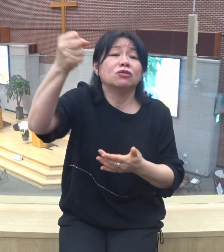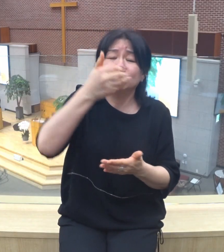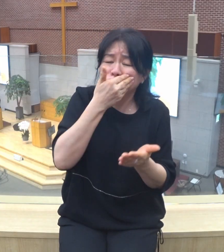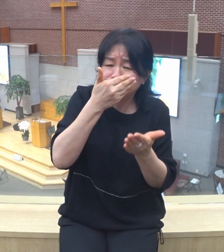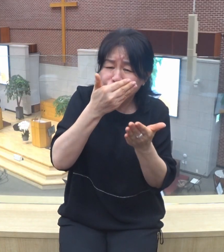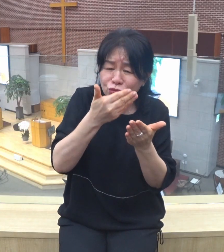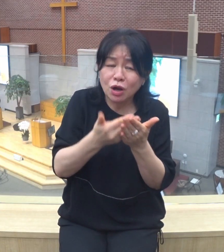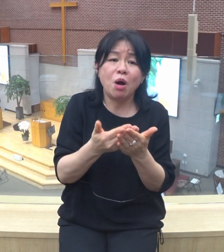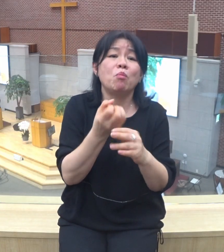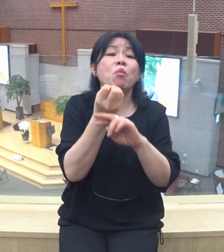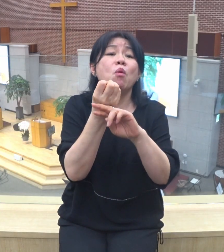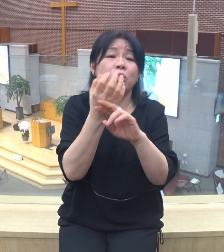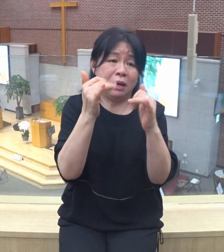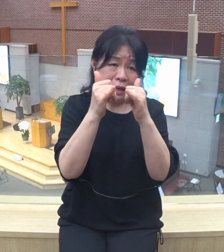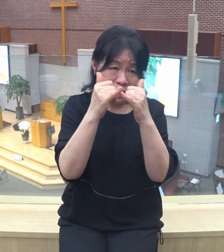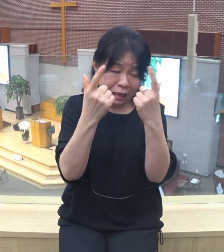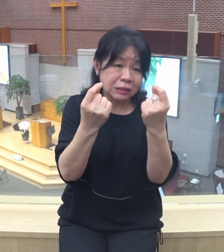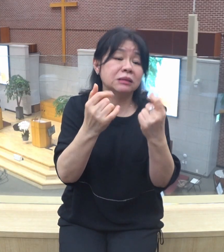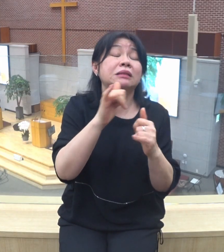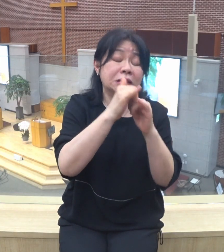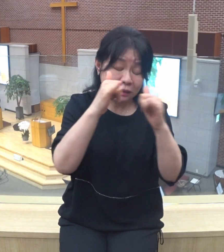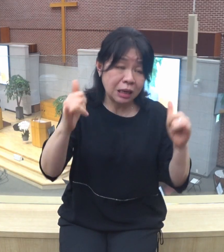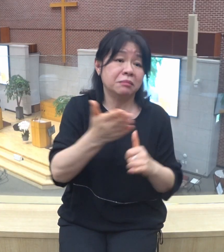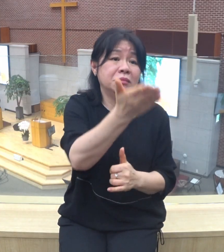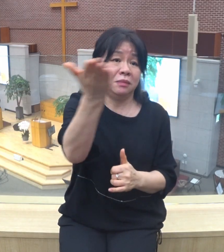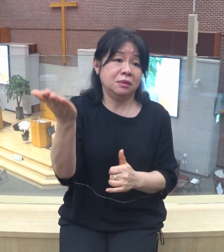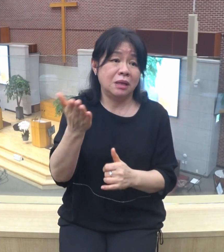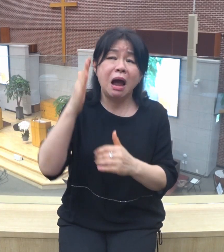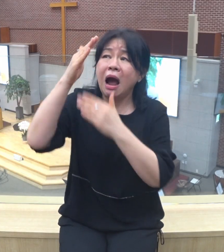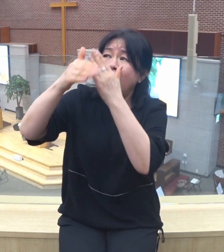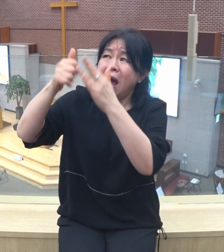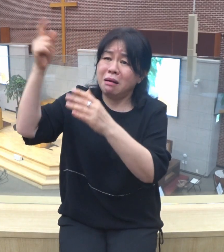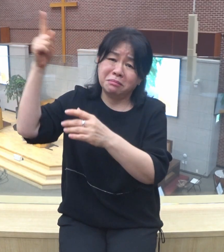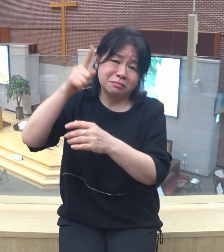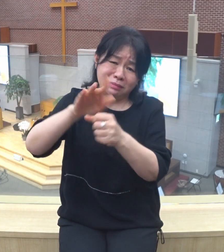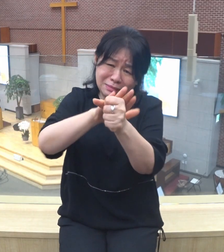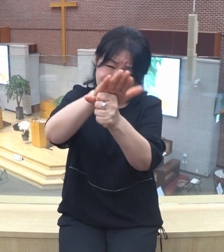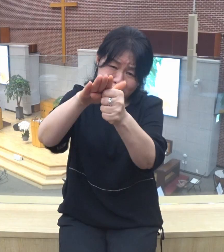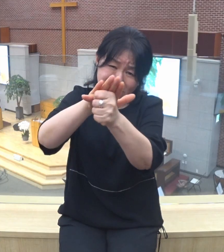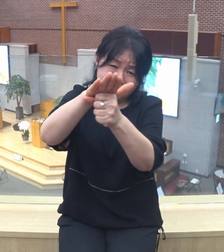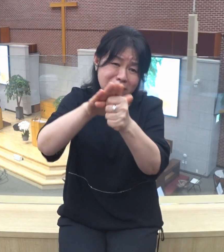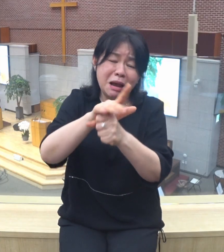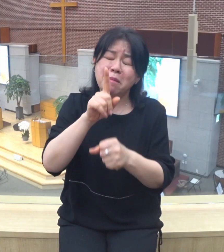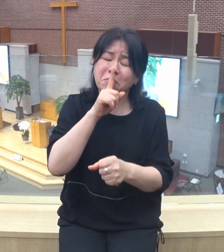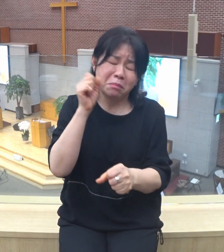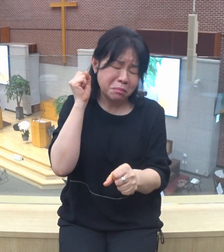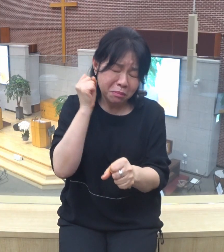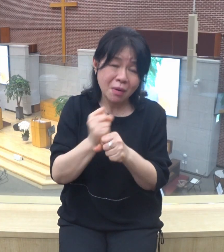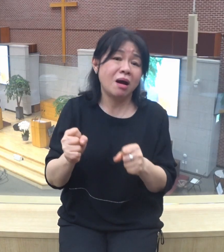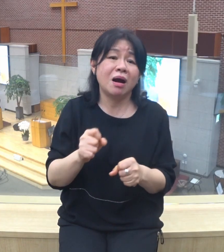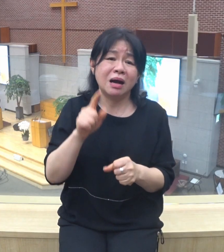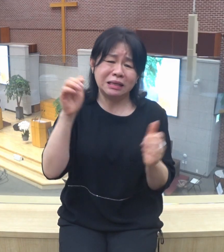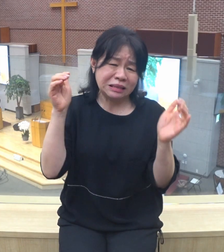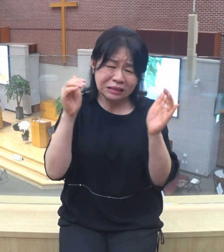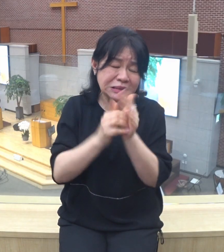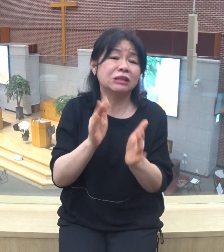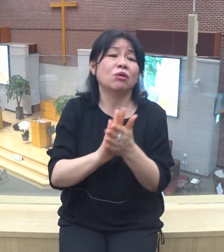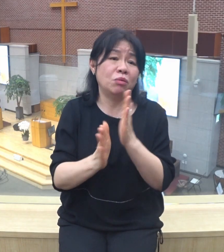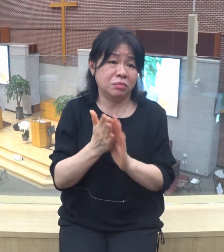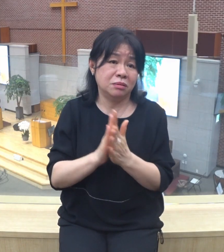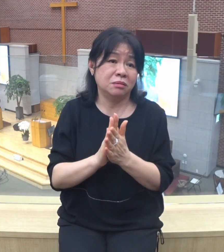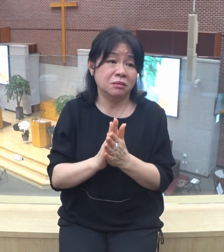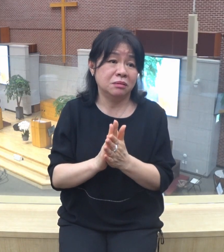사람들입니다. 하나님의 백성입니다. 하나님의 사랑과 바름, 따뜻함과 평화,